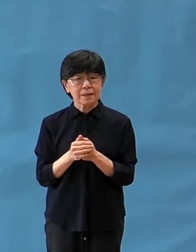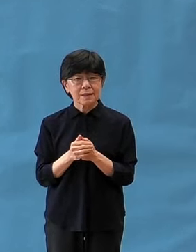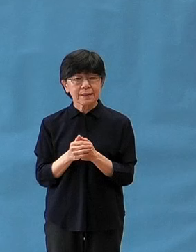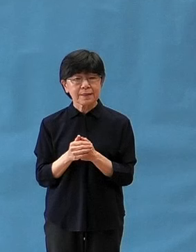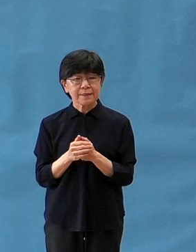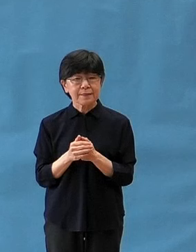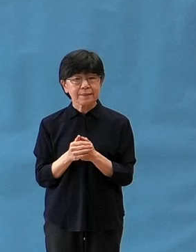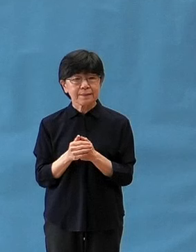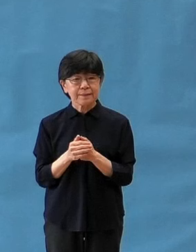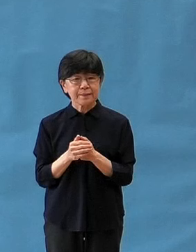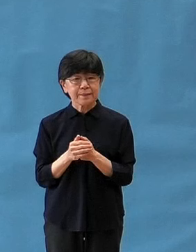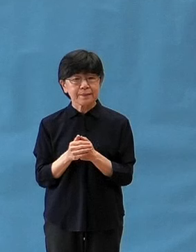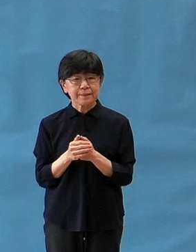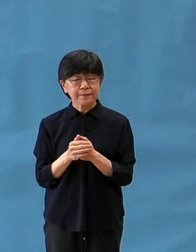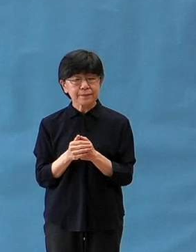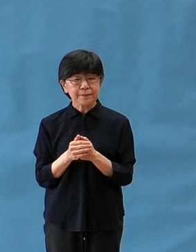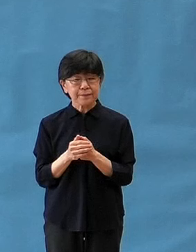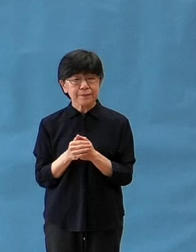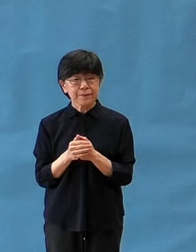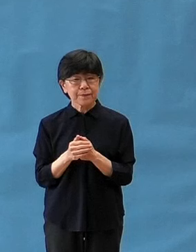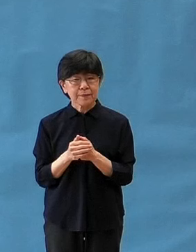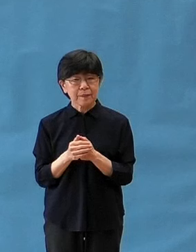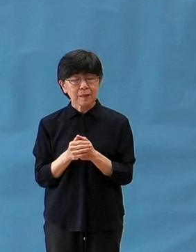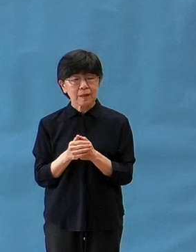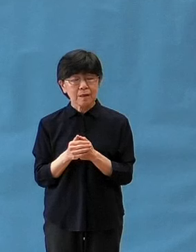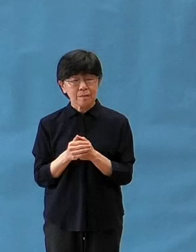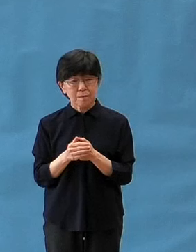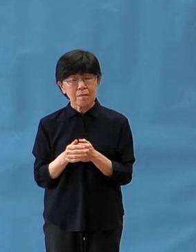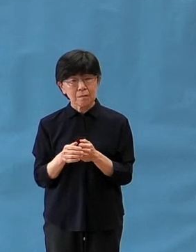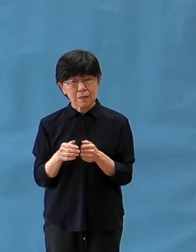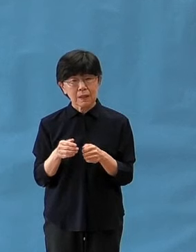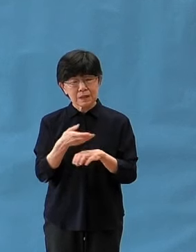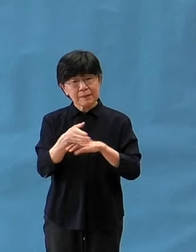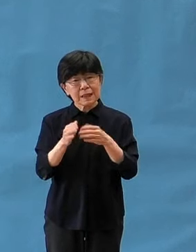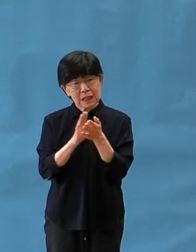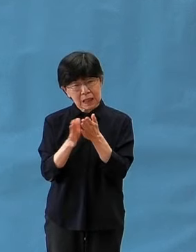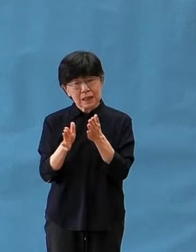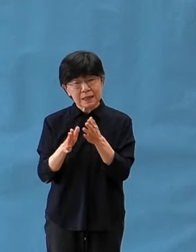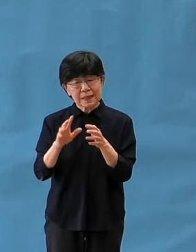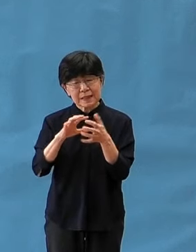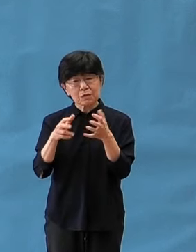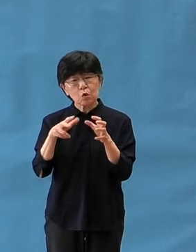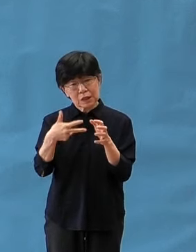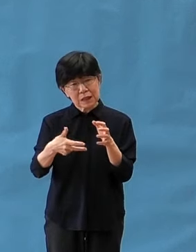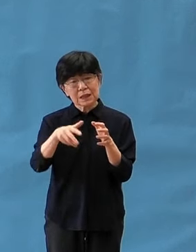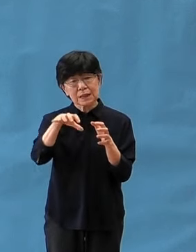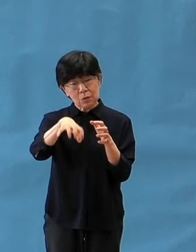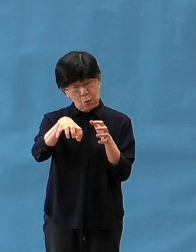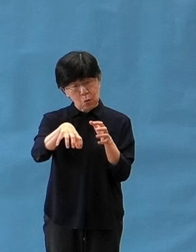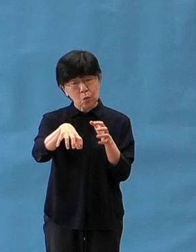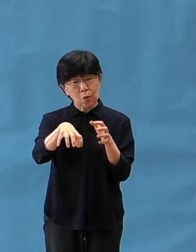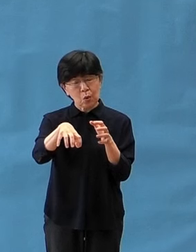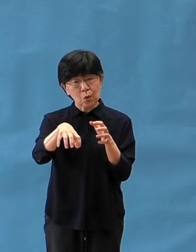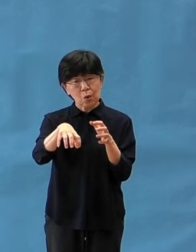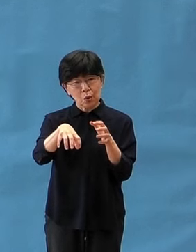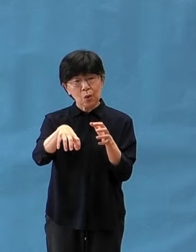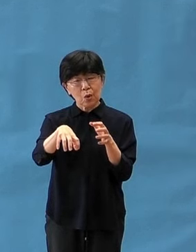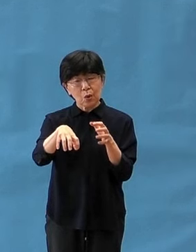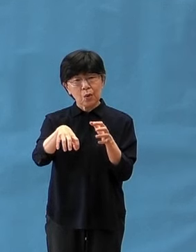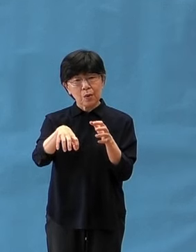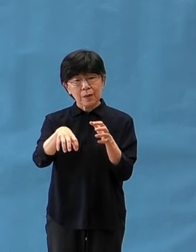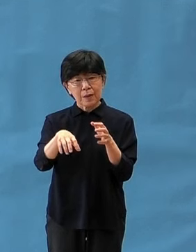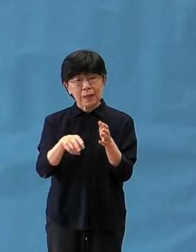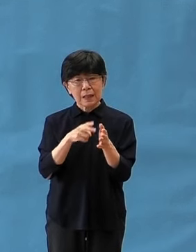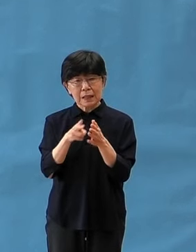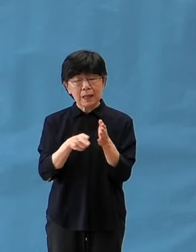大都市のど真ん中でもないので、あの まあ、あの言葉ですけど、あの旅の恥はかき捨てみ